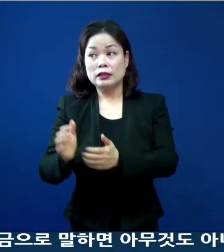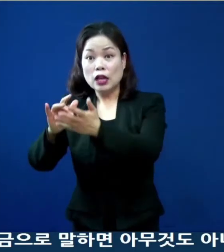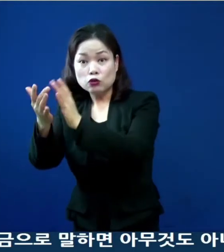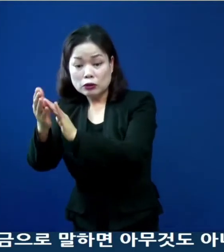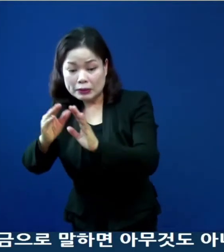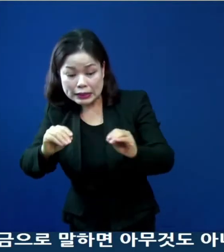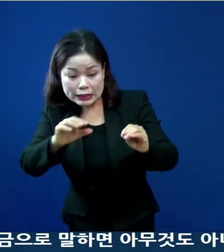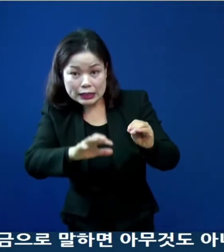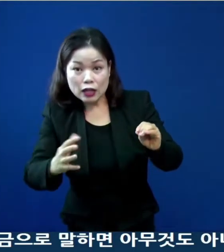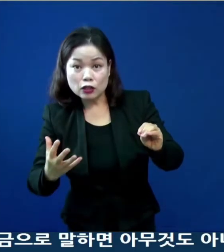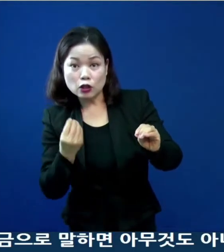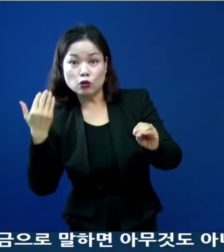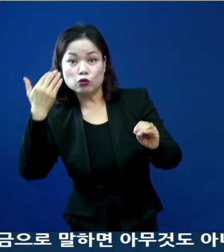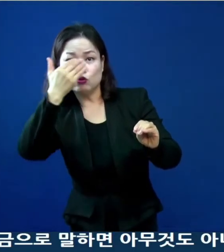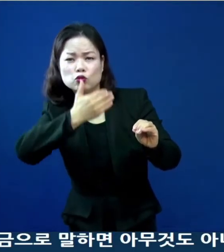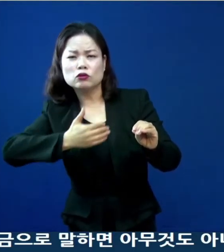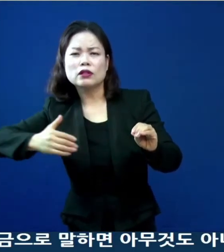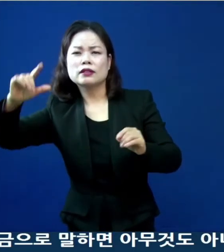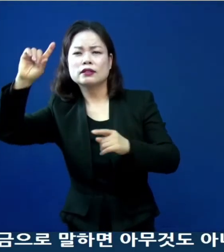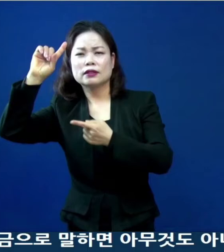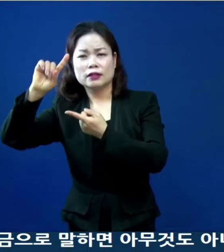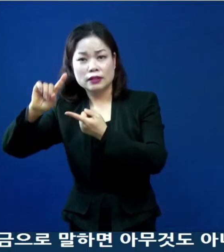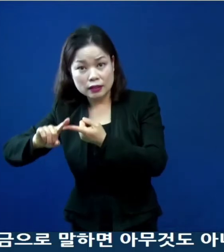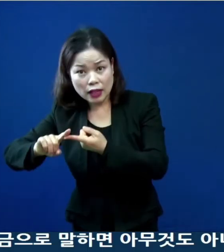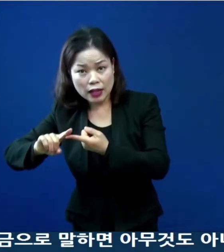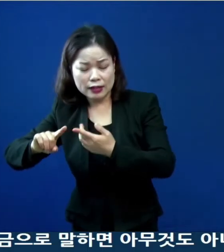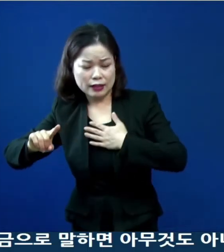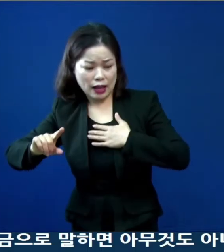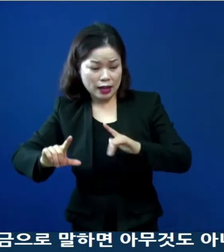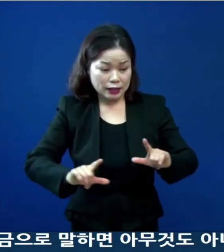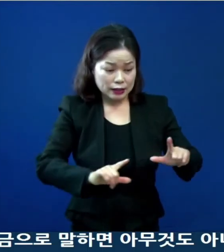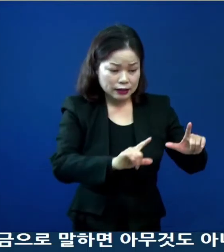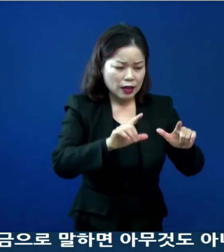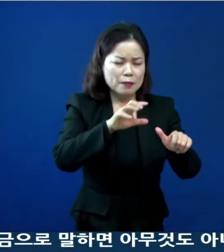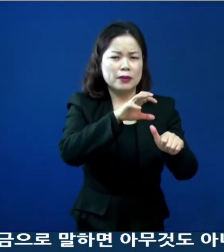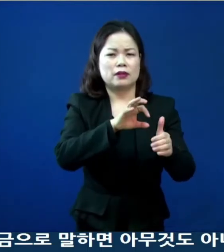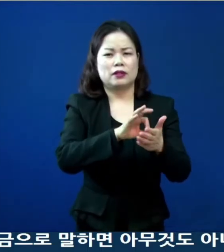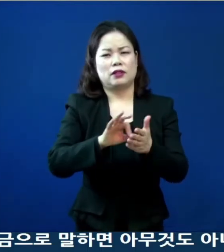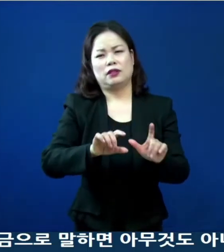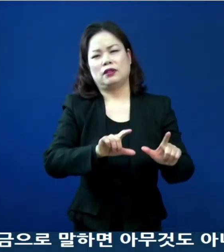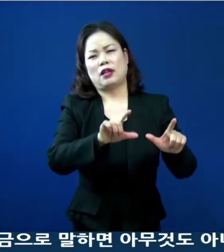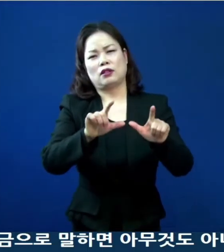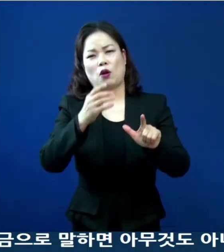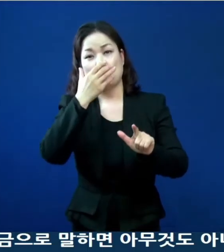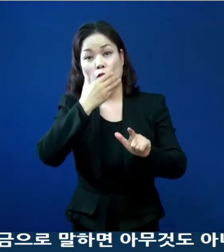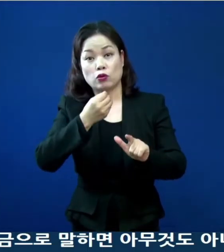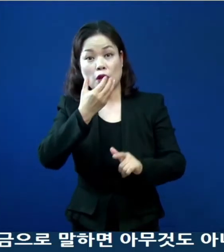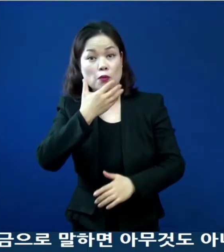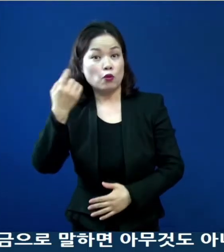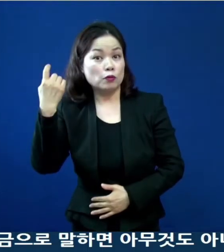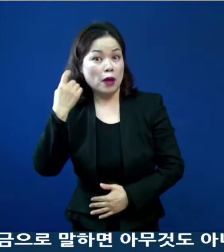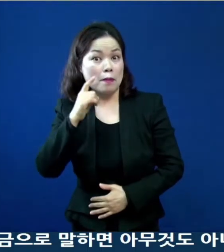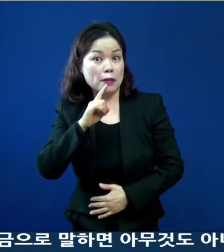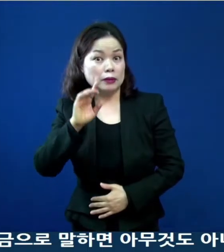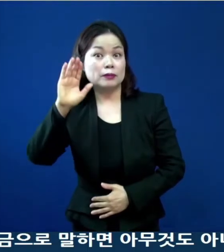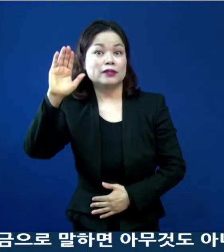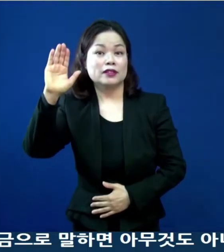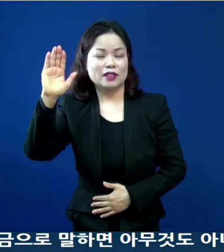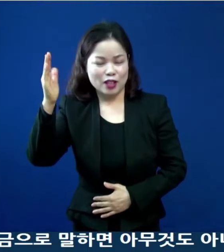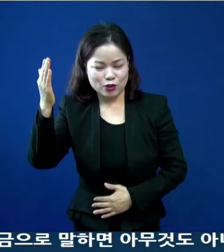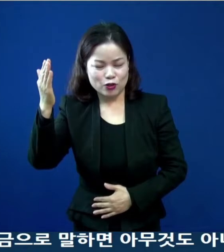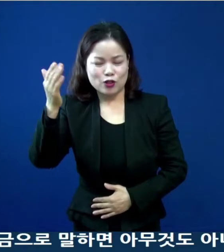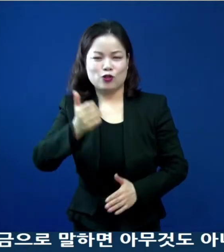예수님이 땅에 오실 때 성육신하셨던 그 모습이 나의 삶에도 적용되어지는 복된 복음의 말씀이 될 수